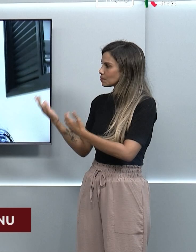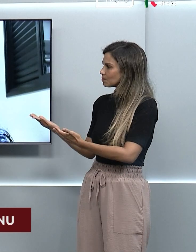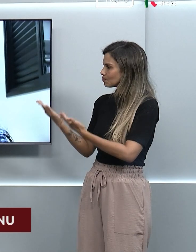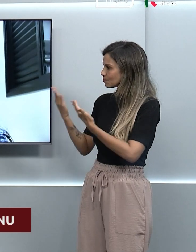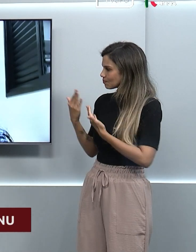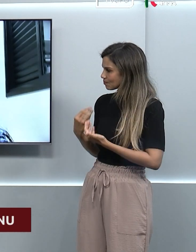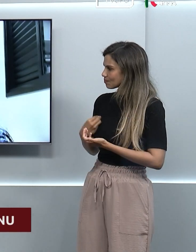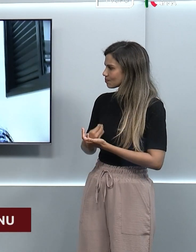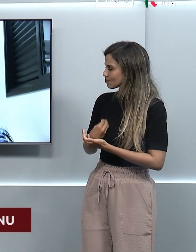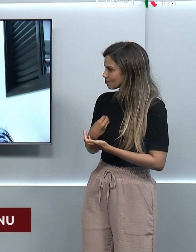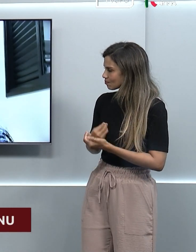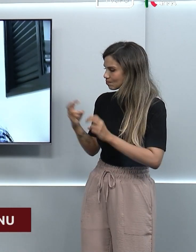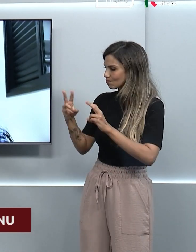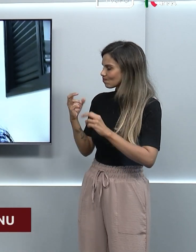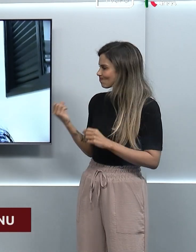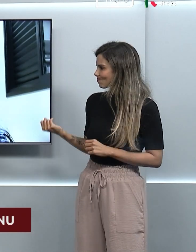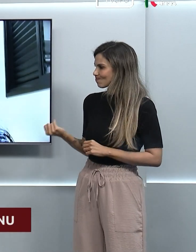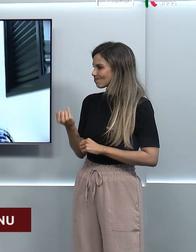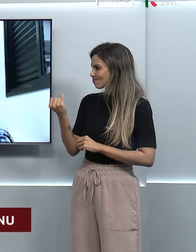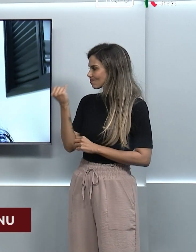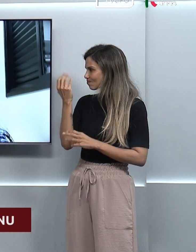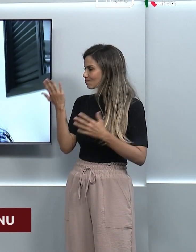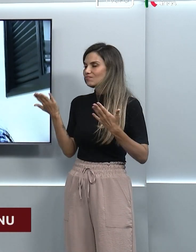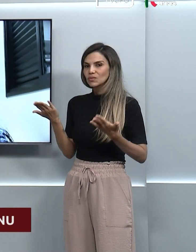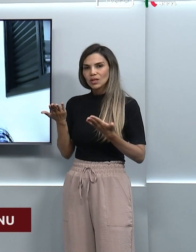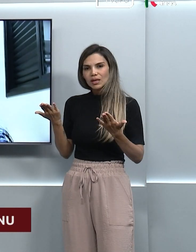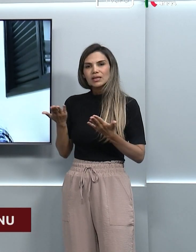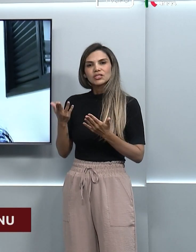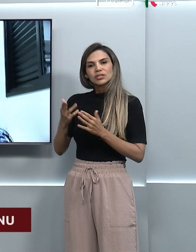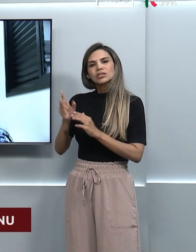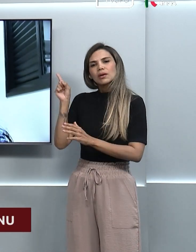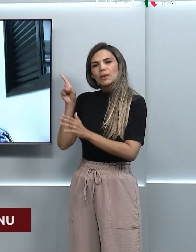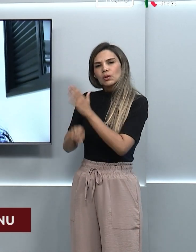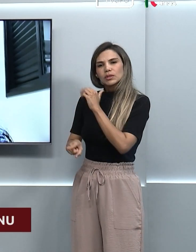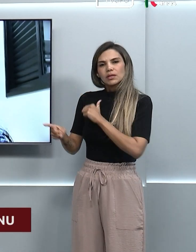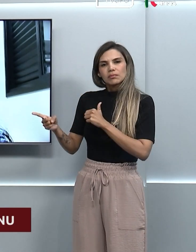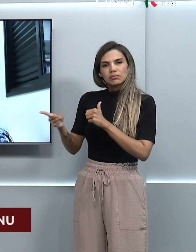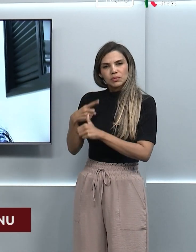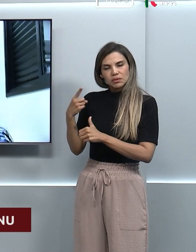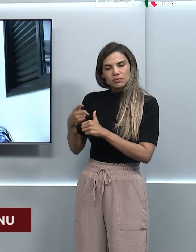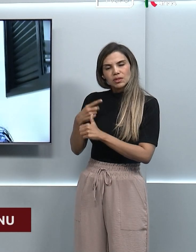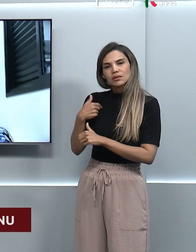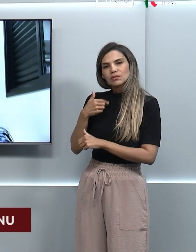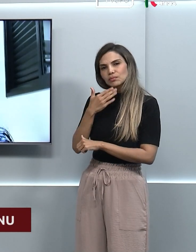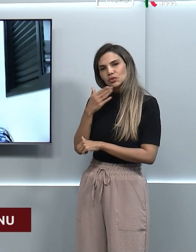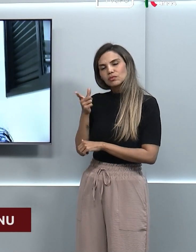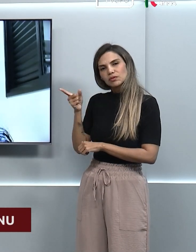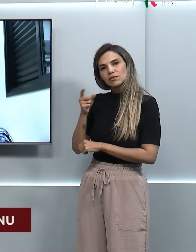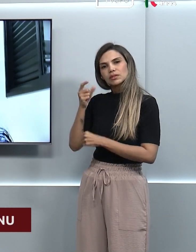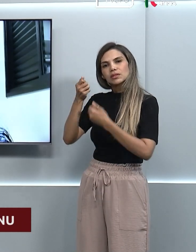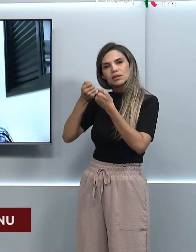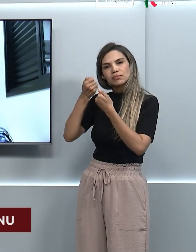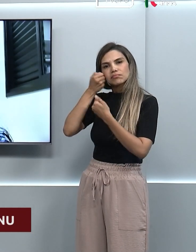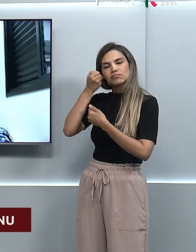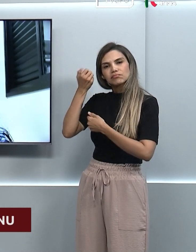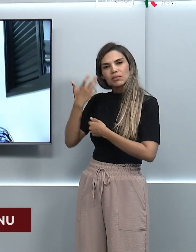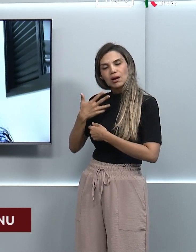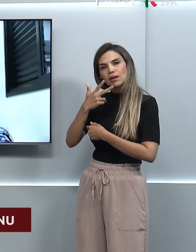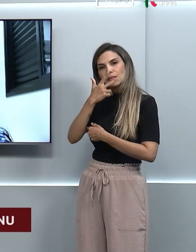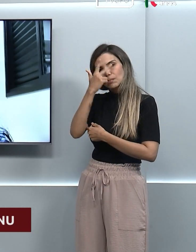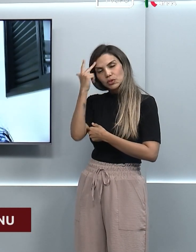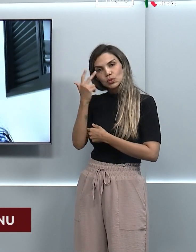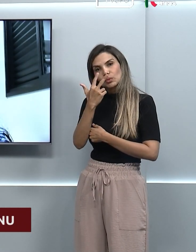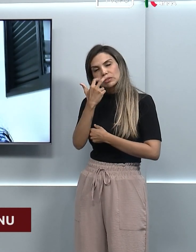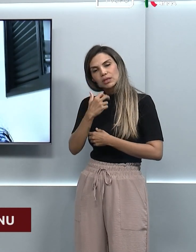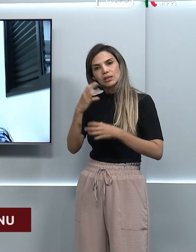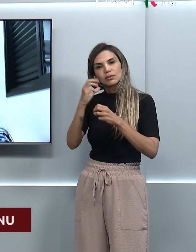pelo seu tempo, esse assunto tão importante. Antes da gente ir direto ao assunto, direto ao ponto, eu gostaria que você se descrevesse, pensando no nosso público cego